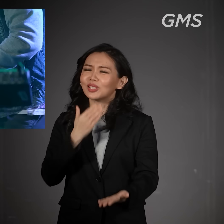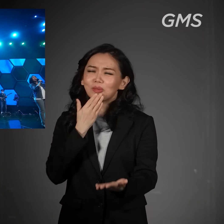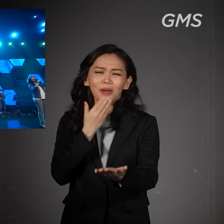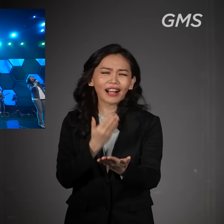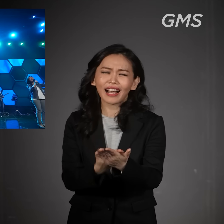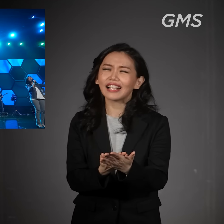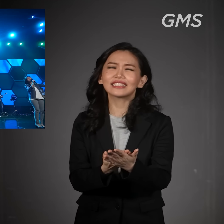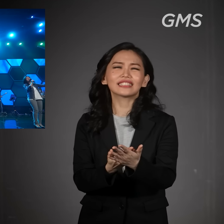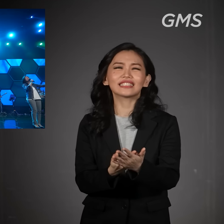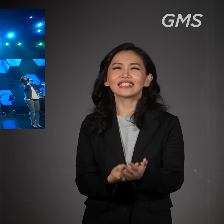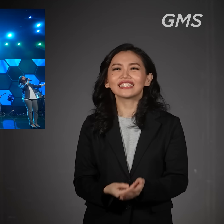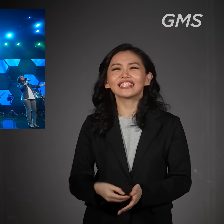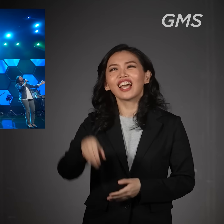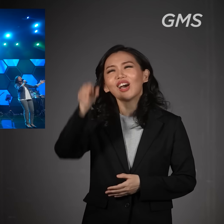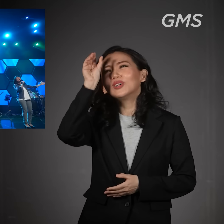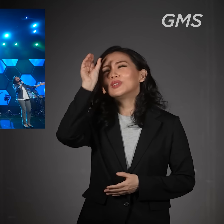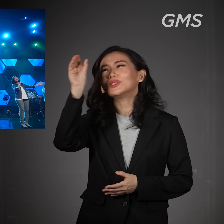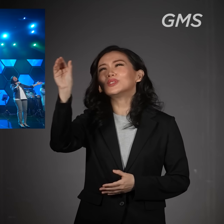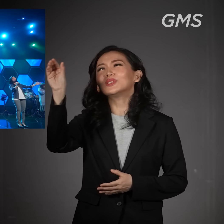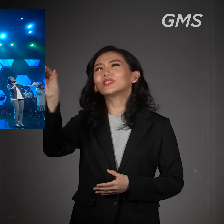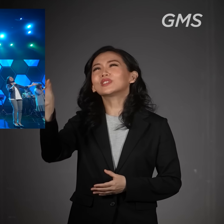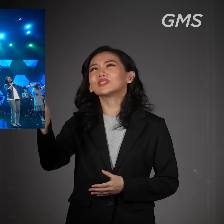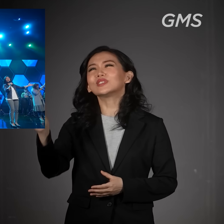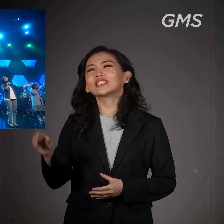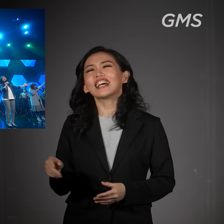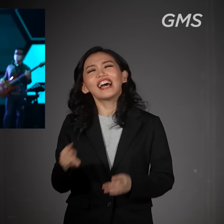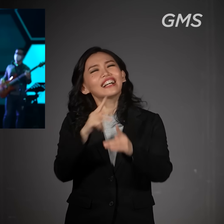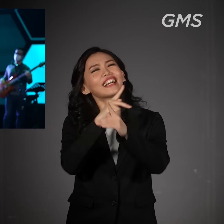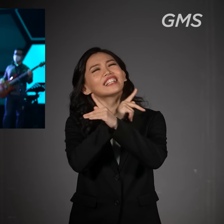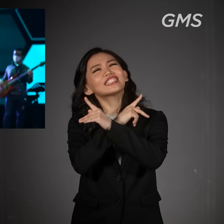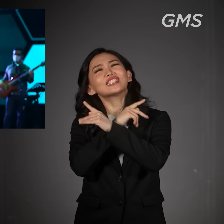Terima kasih buat kasih-Mu.